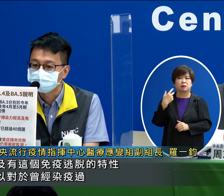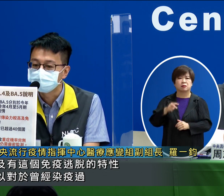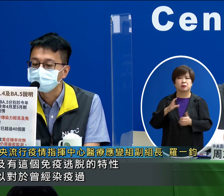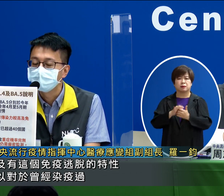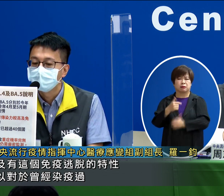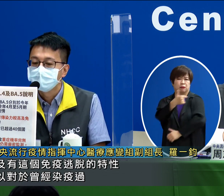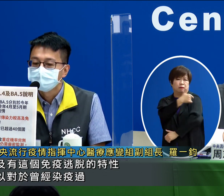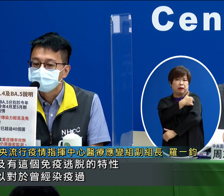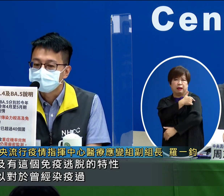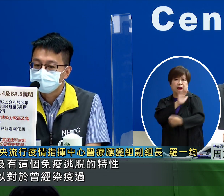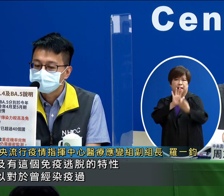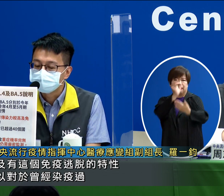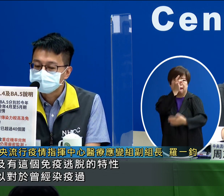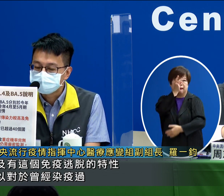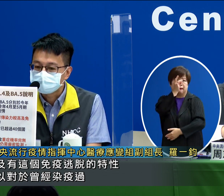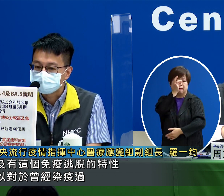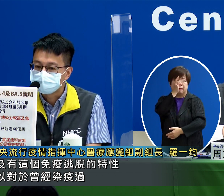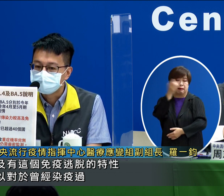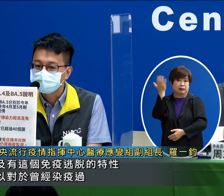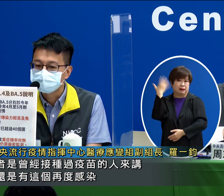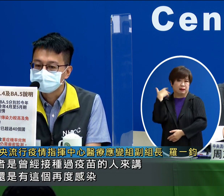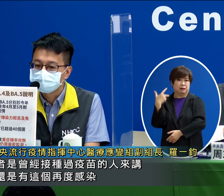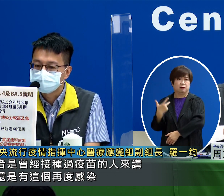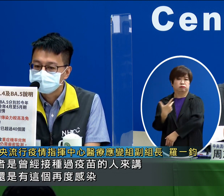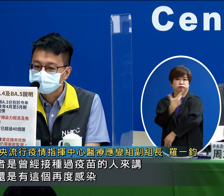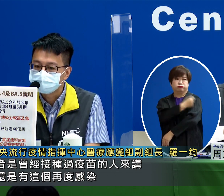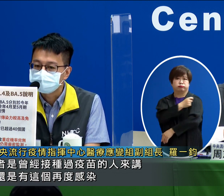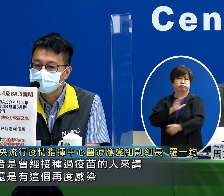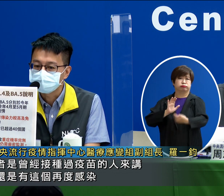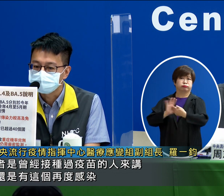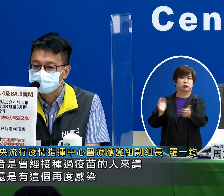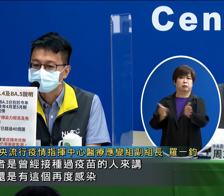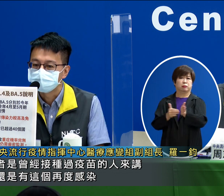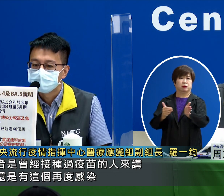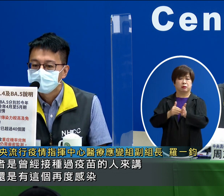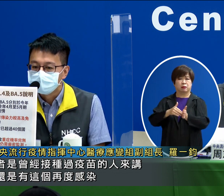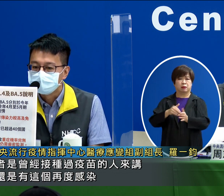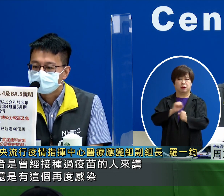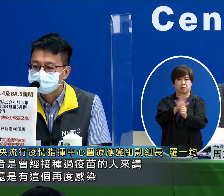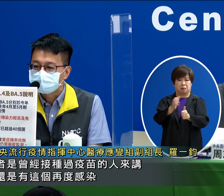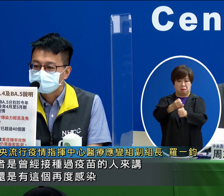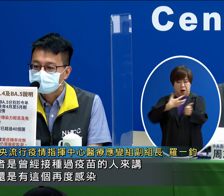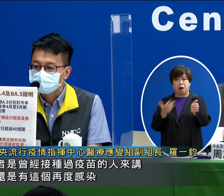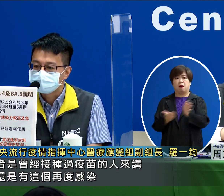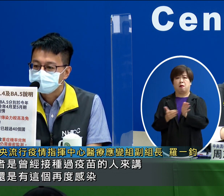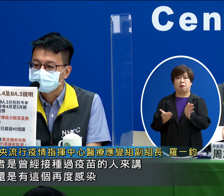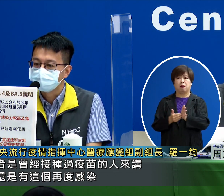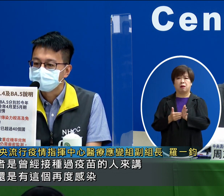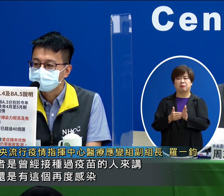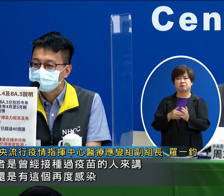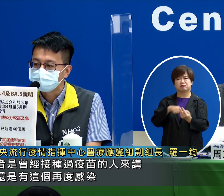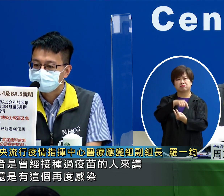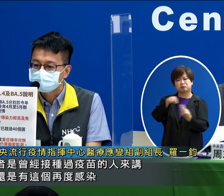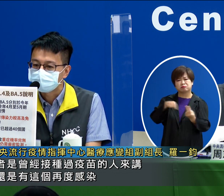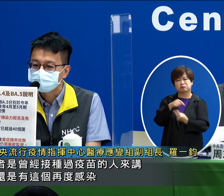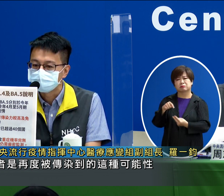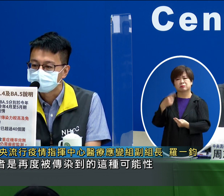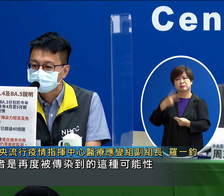哈。所以对于曾经染疫过或者是曾经接种过疫苗的人来讲，他还是有这个再度感染或者是再